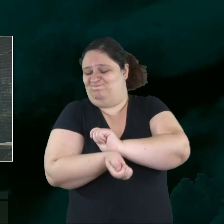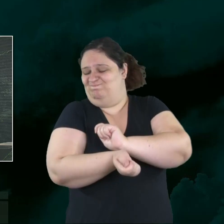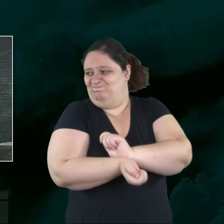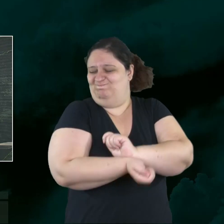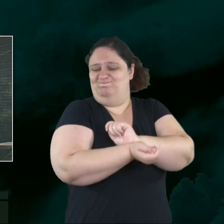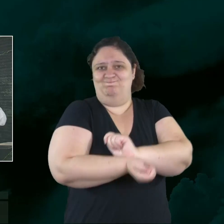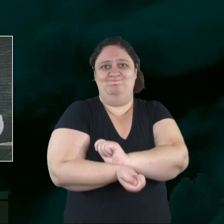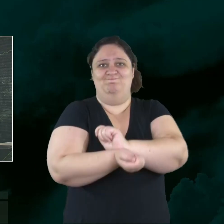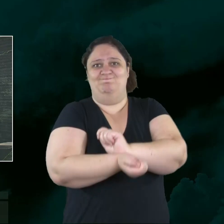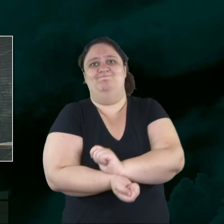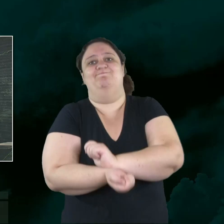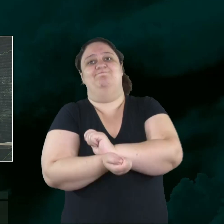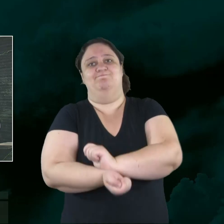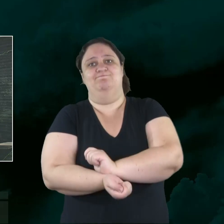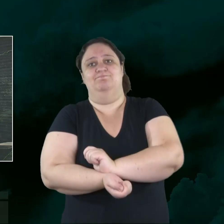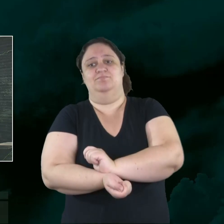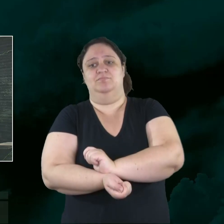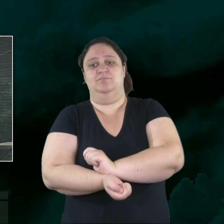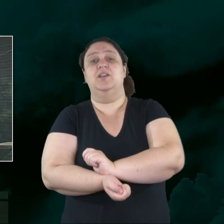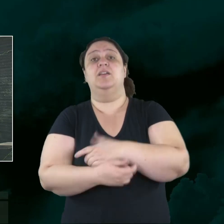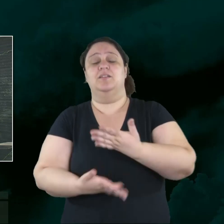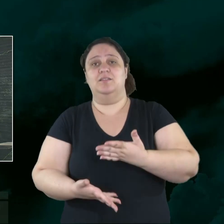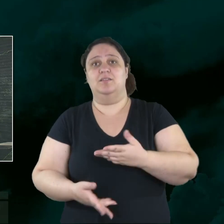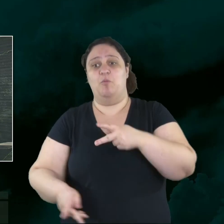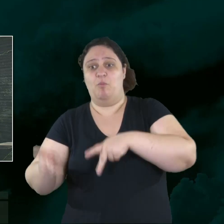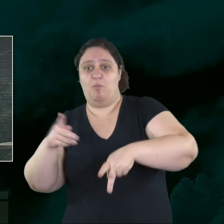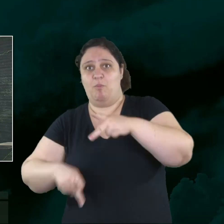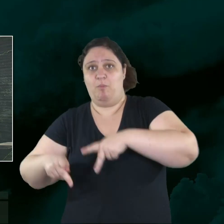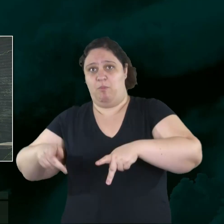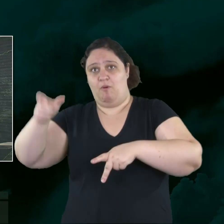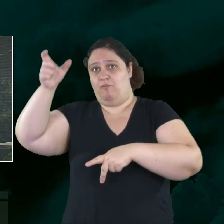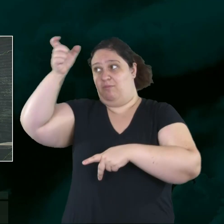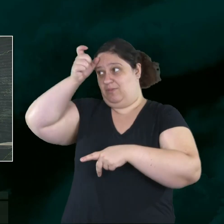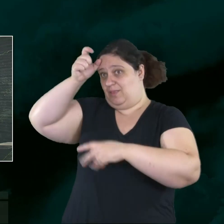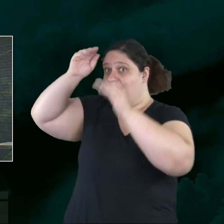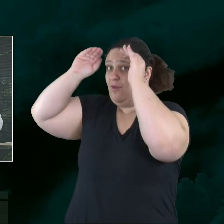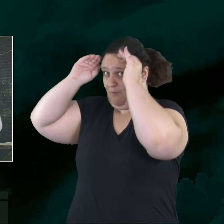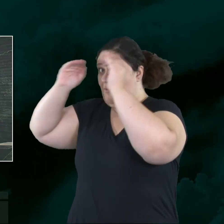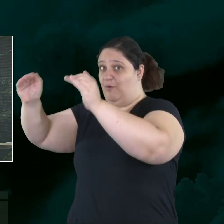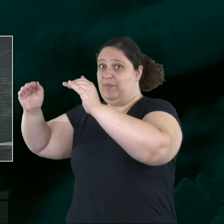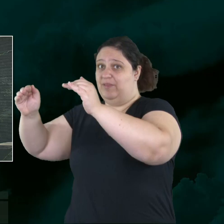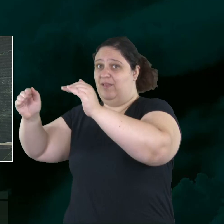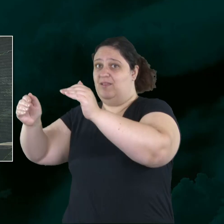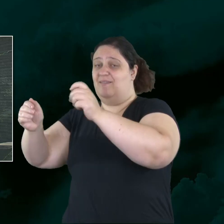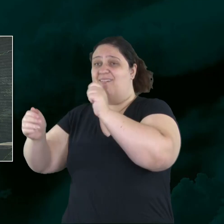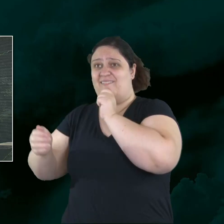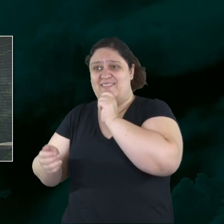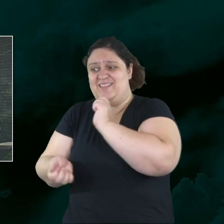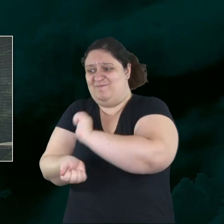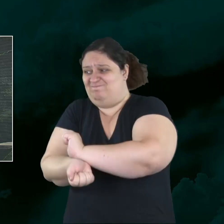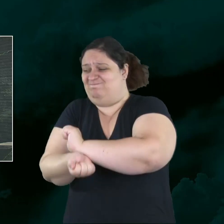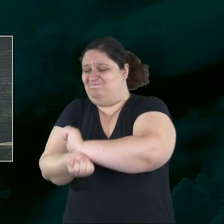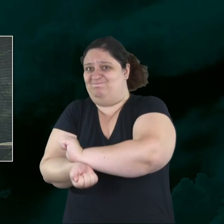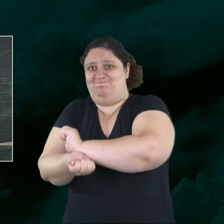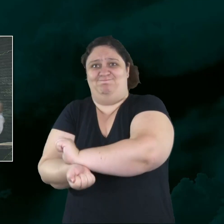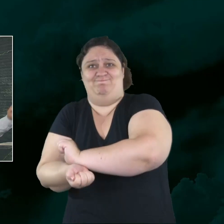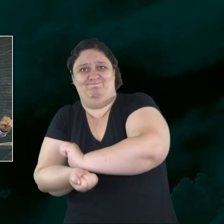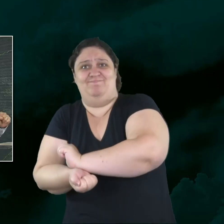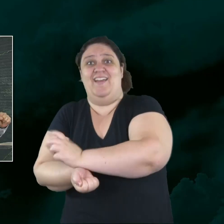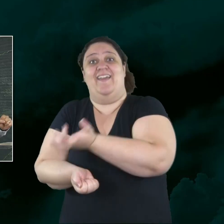que as nações que seguem a Satanás querem e seguirão a anticristo, querem